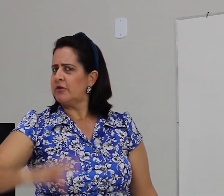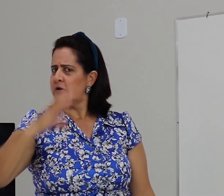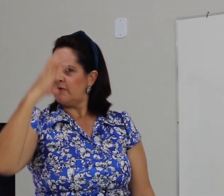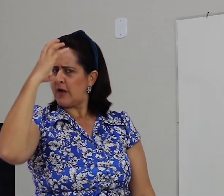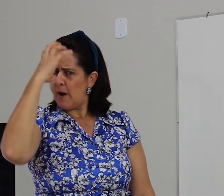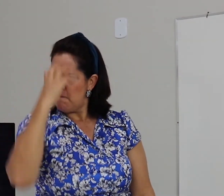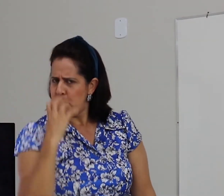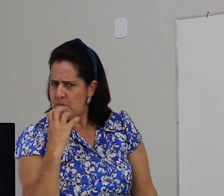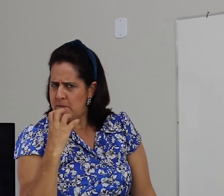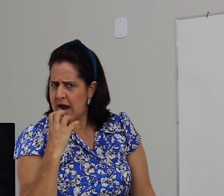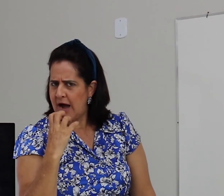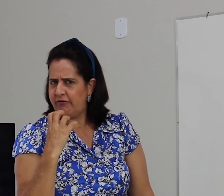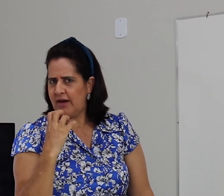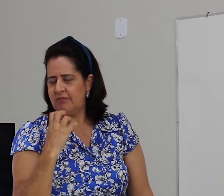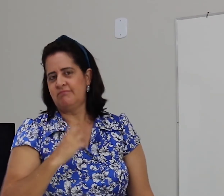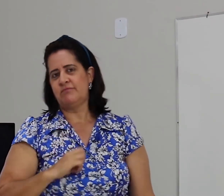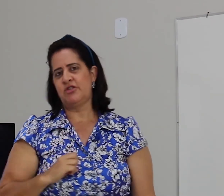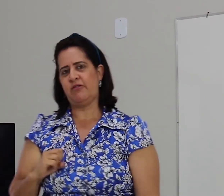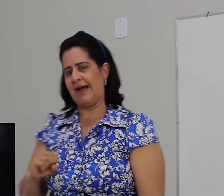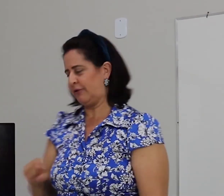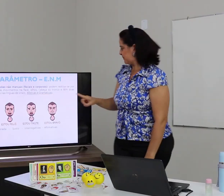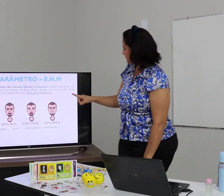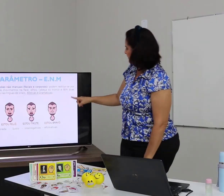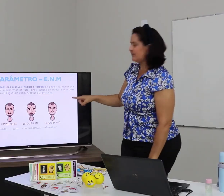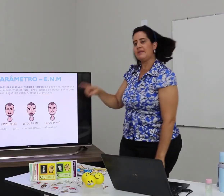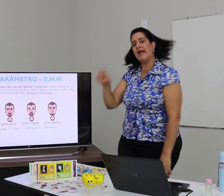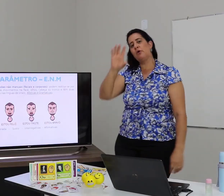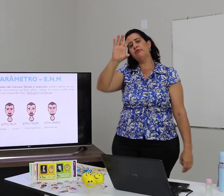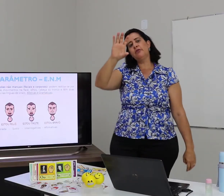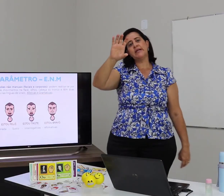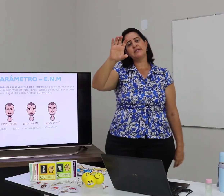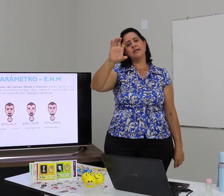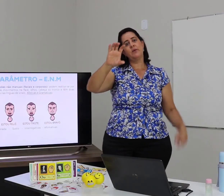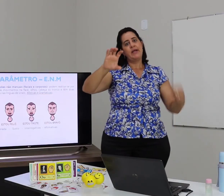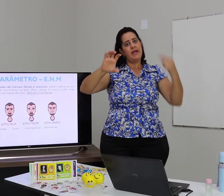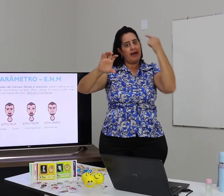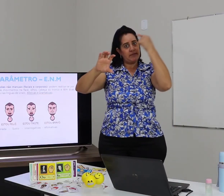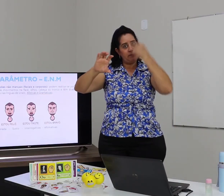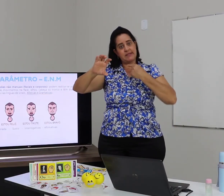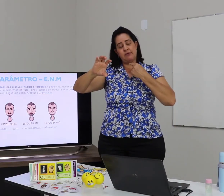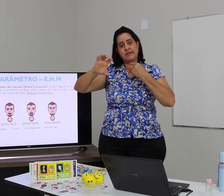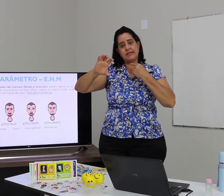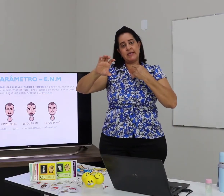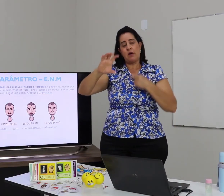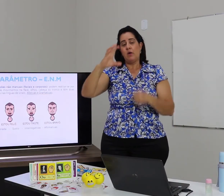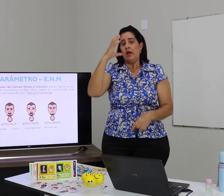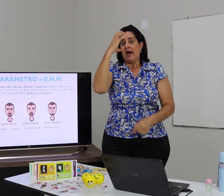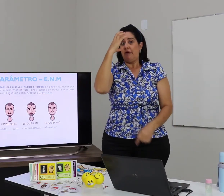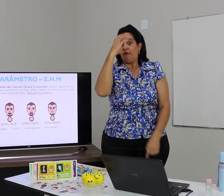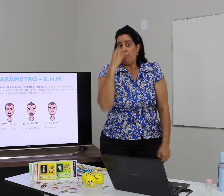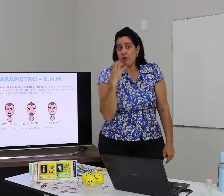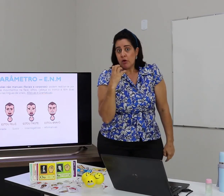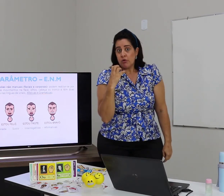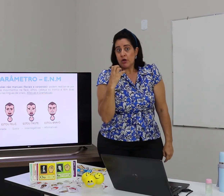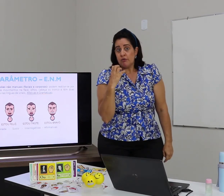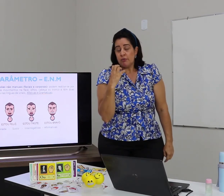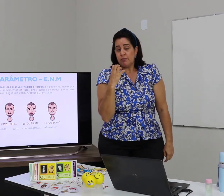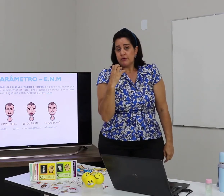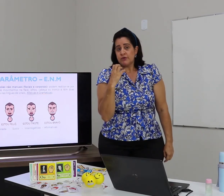que ficar brava, de fato. A configuração, a expressão facial, a forma com que eu vou me posicionar